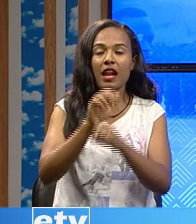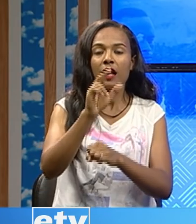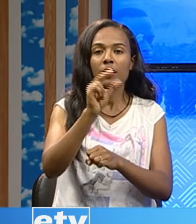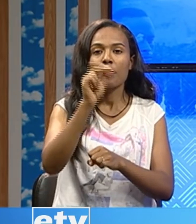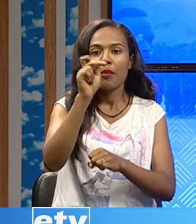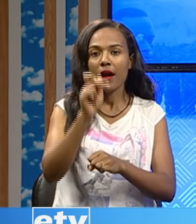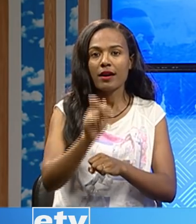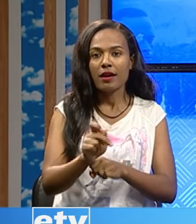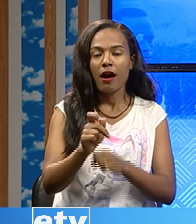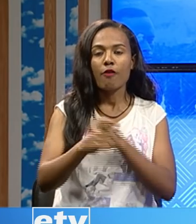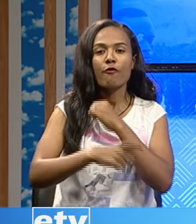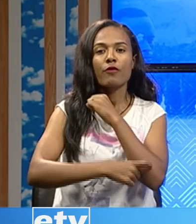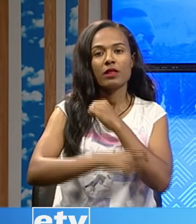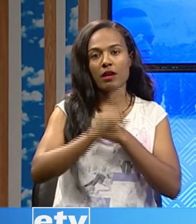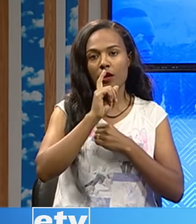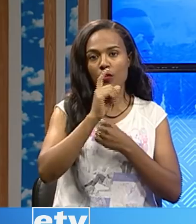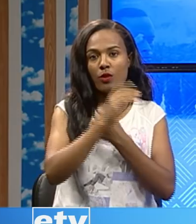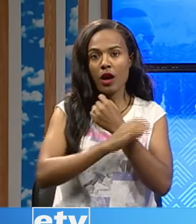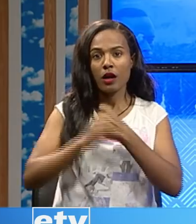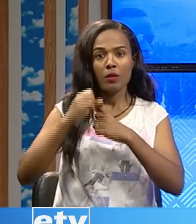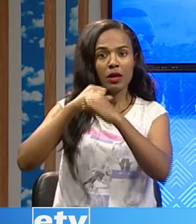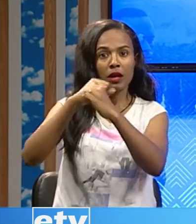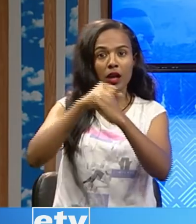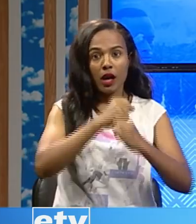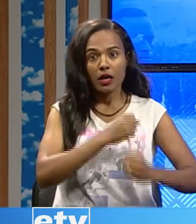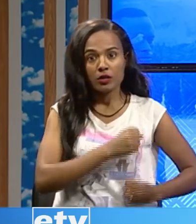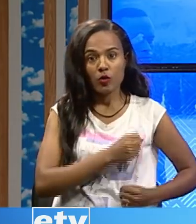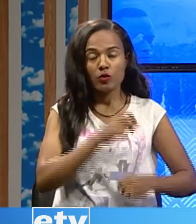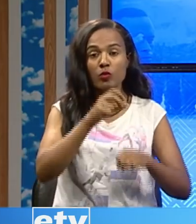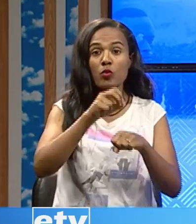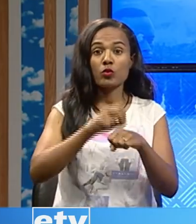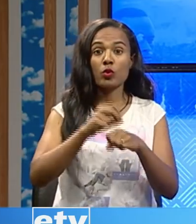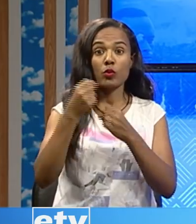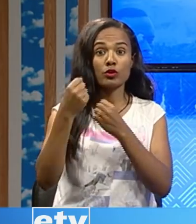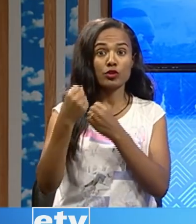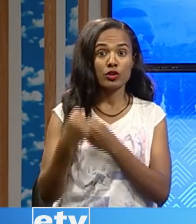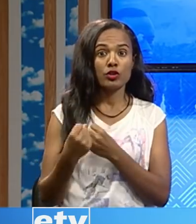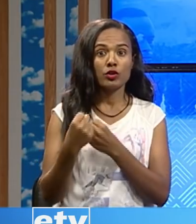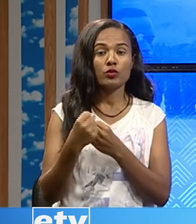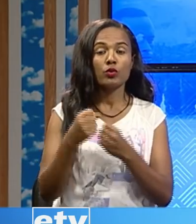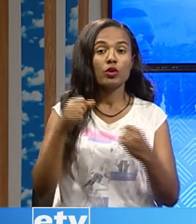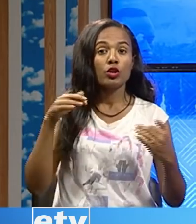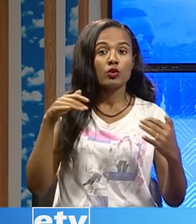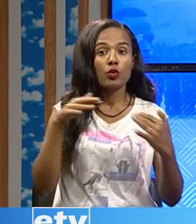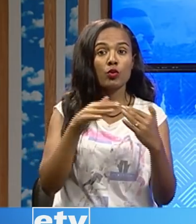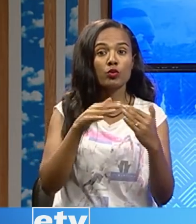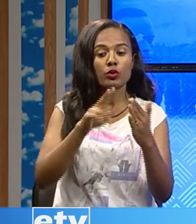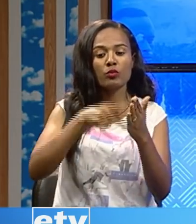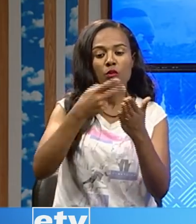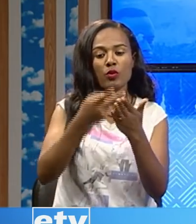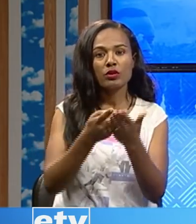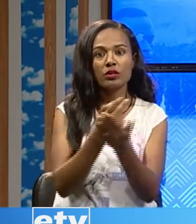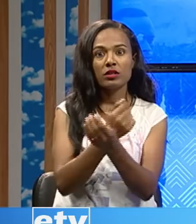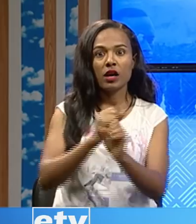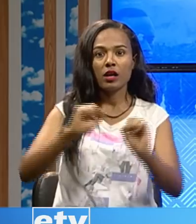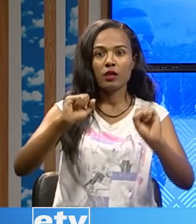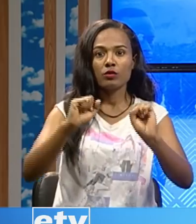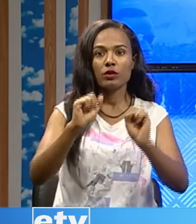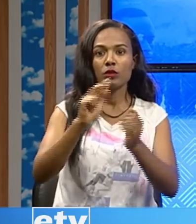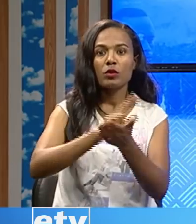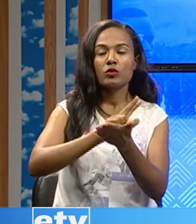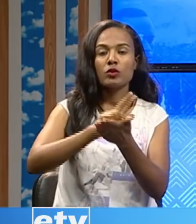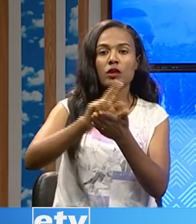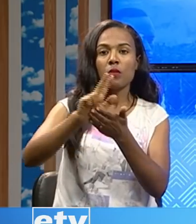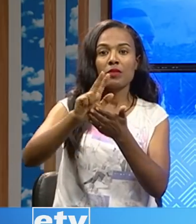ባንዳዎች ፈተና ነው። የሀገር መከላከያ ሰራዊት በወትሯዊ ጀግንነቱ የወጉትን በውድቅት ያደሙትን በሶስት